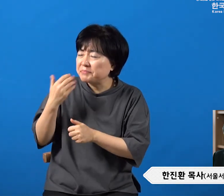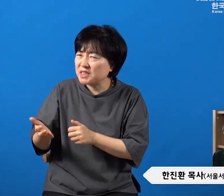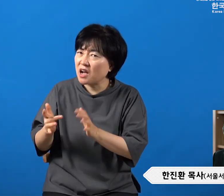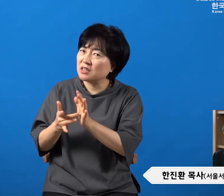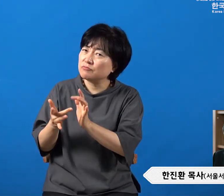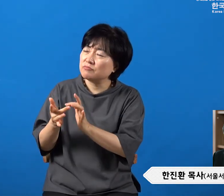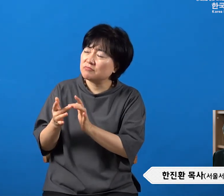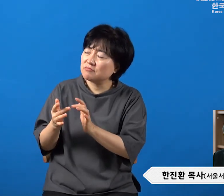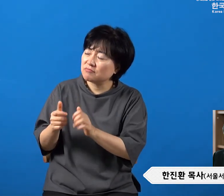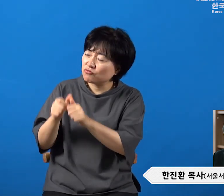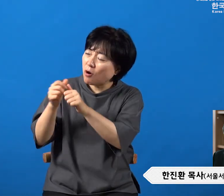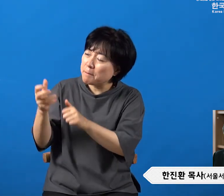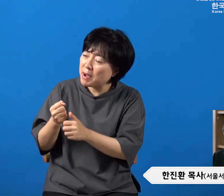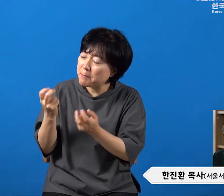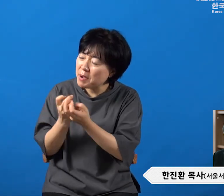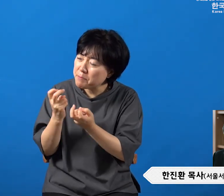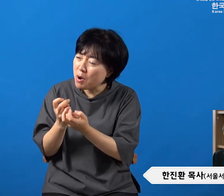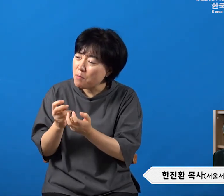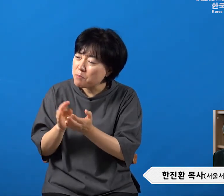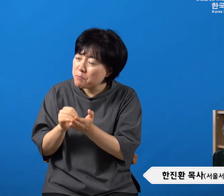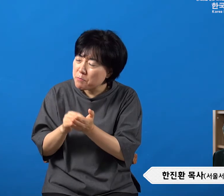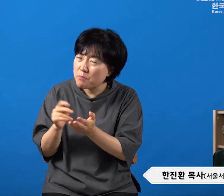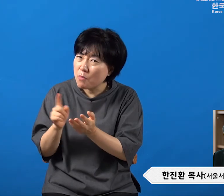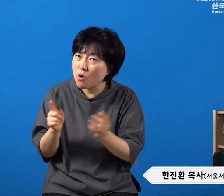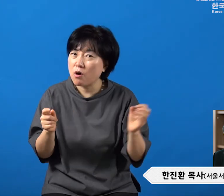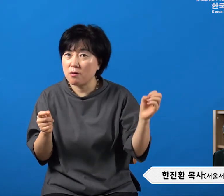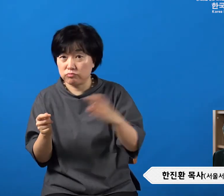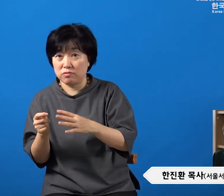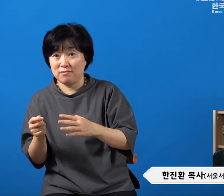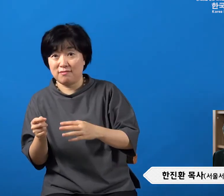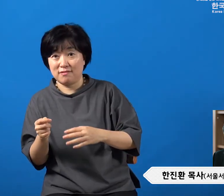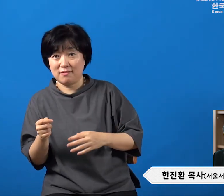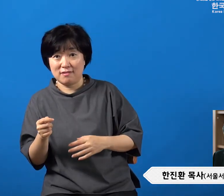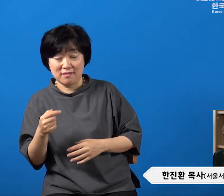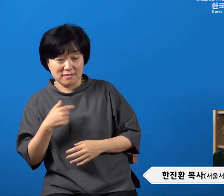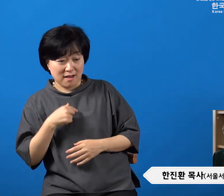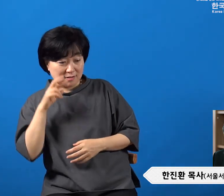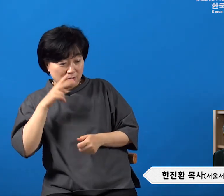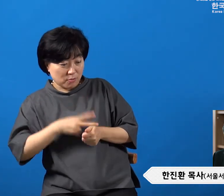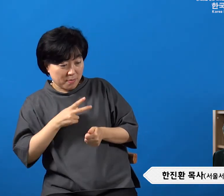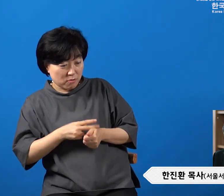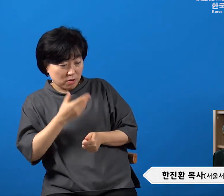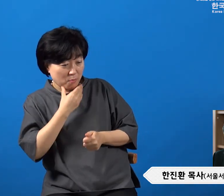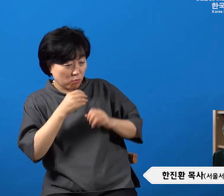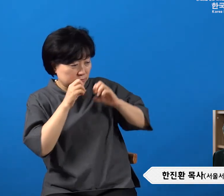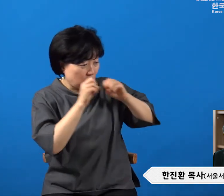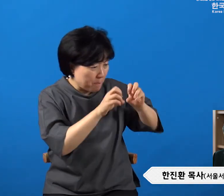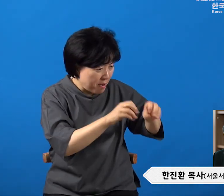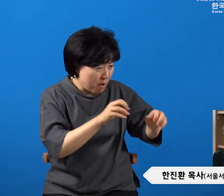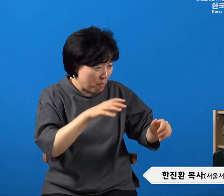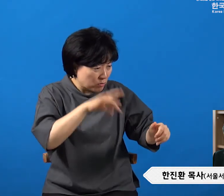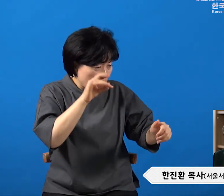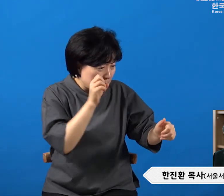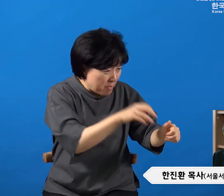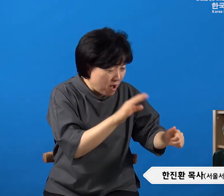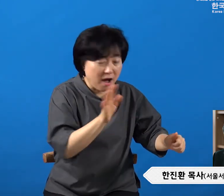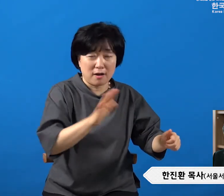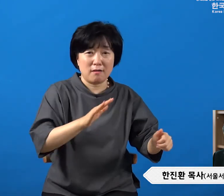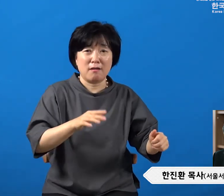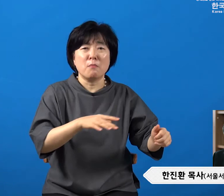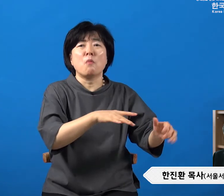수 있습니까? 바울이 먼저 전도한 것도 아닌데 자기 입으로 어떻게 해야 구원을 받을 수